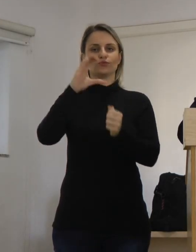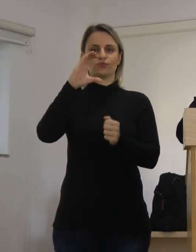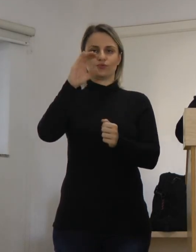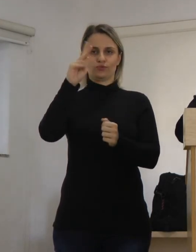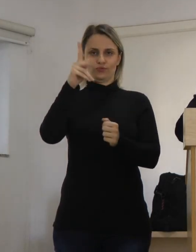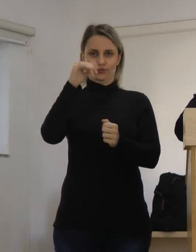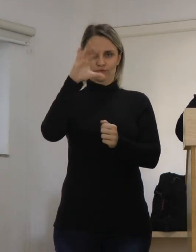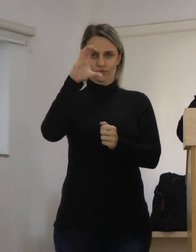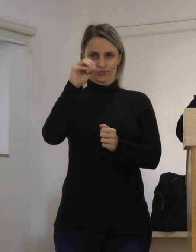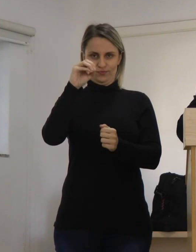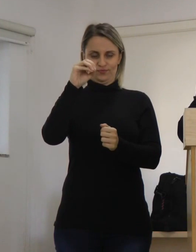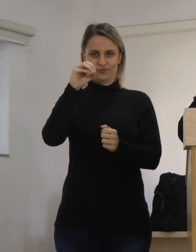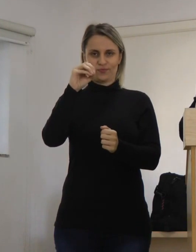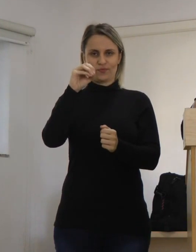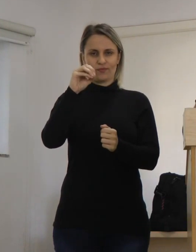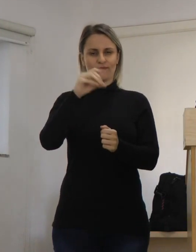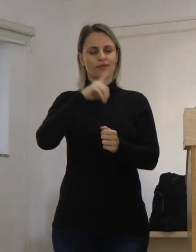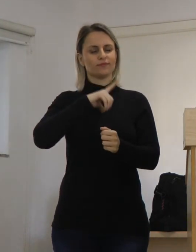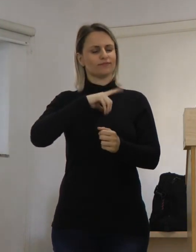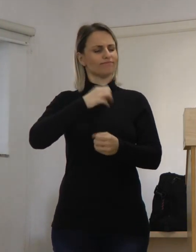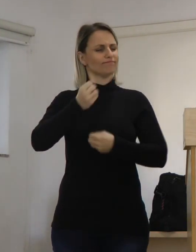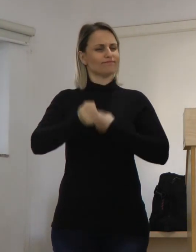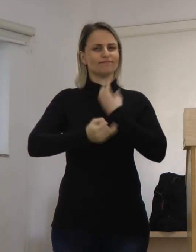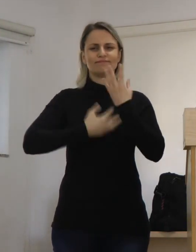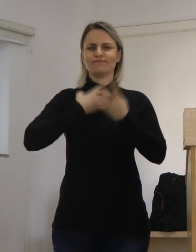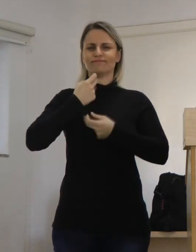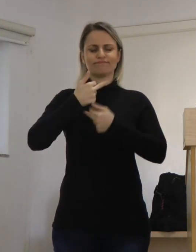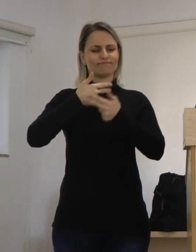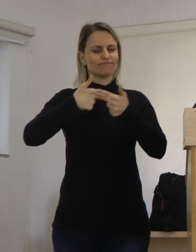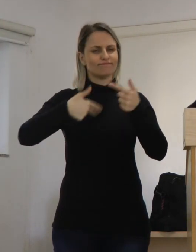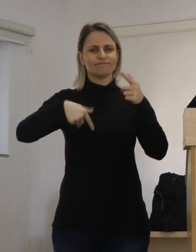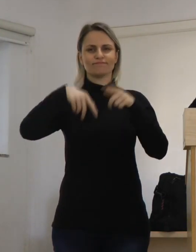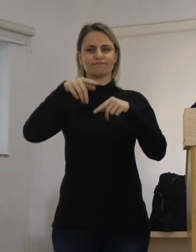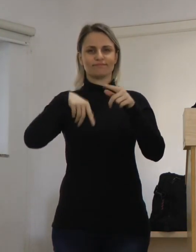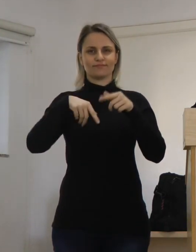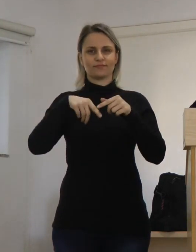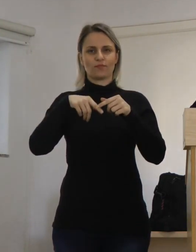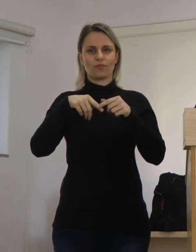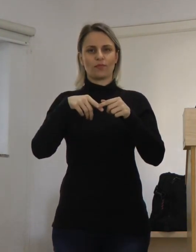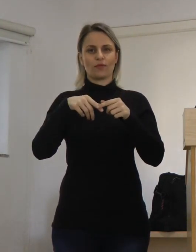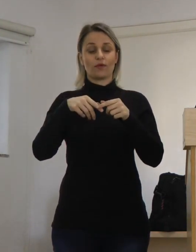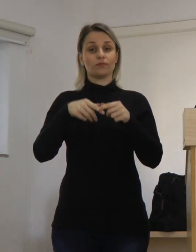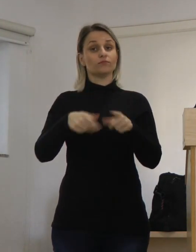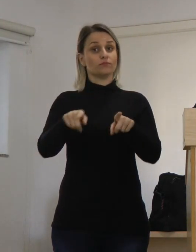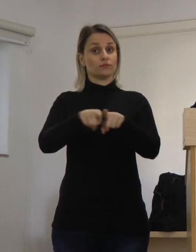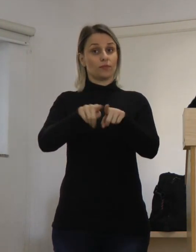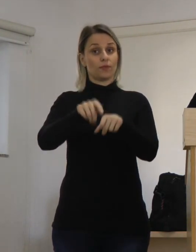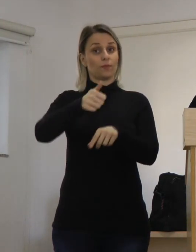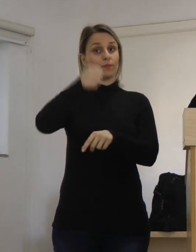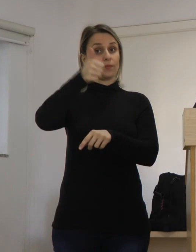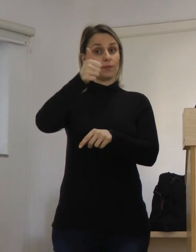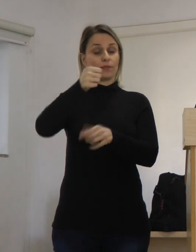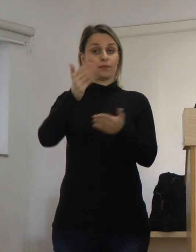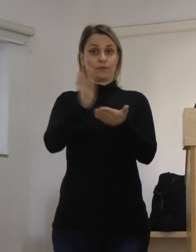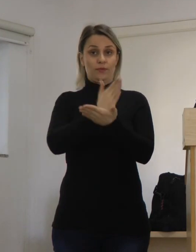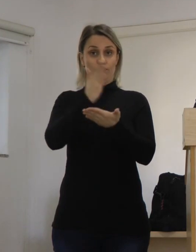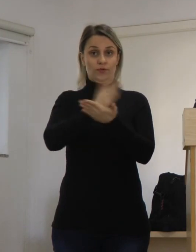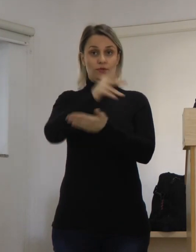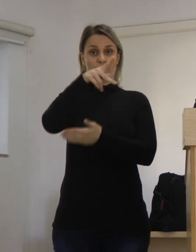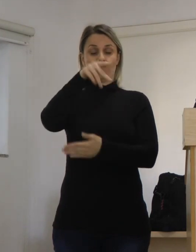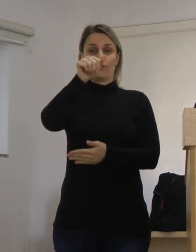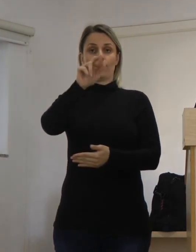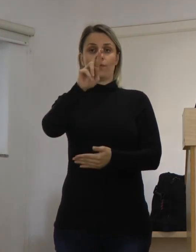nos trazer muitas e muitas poesias, inclusive do primeiro livro publicado, Parnaso de Além